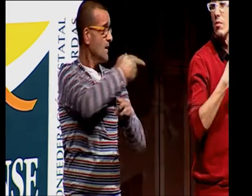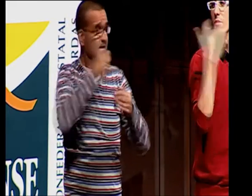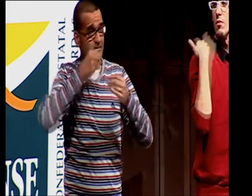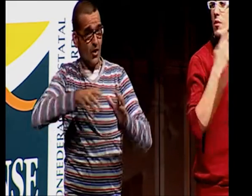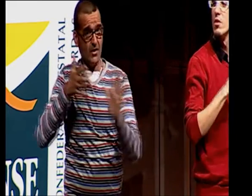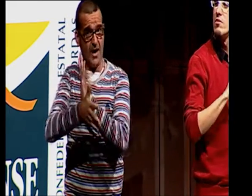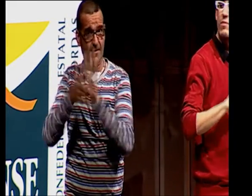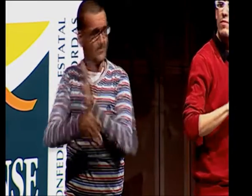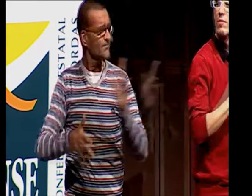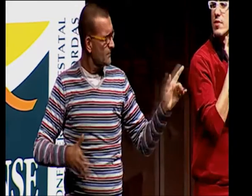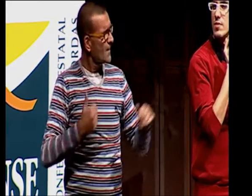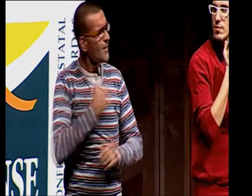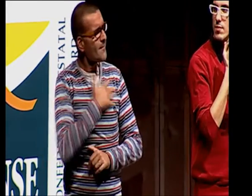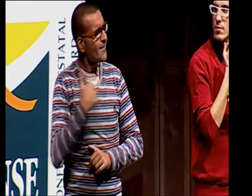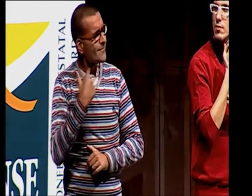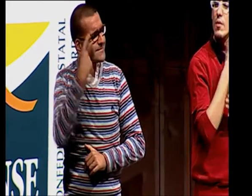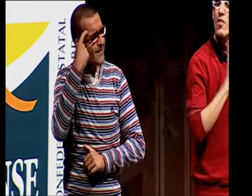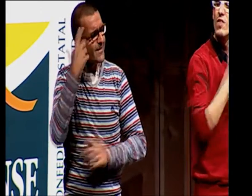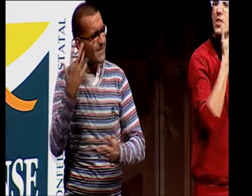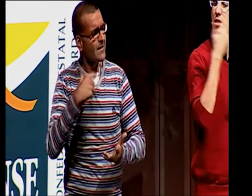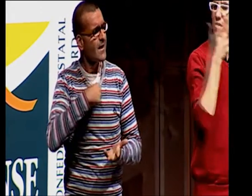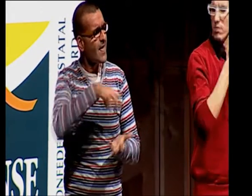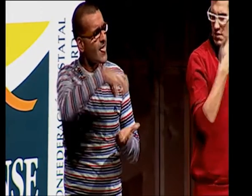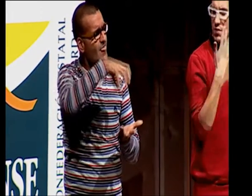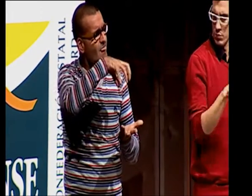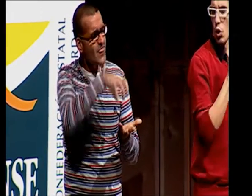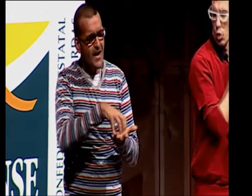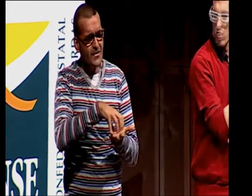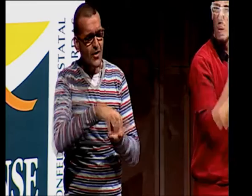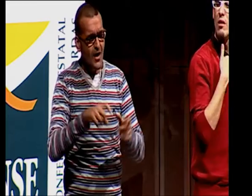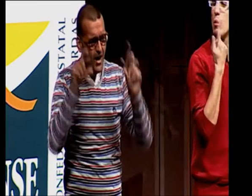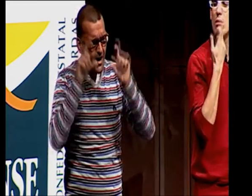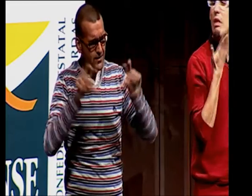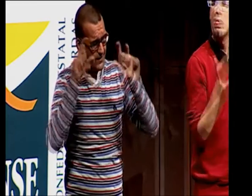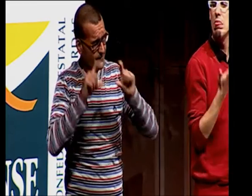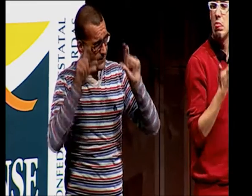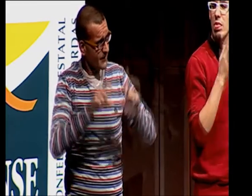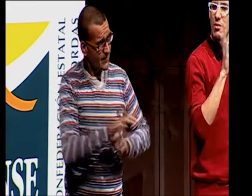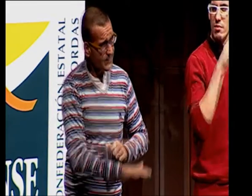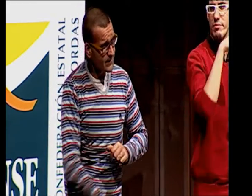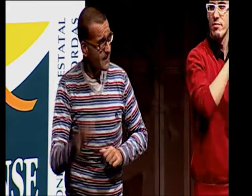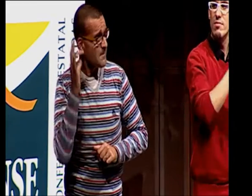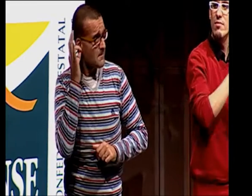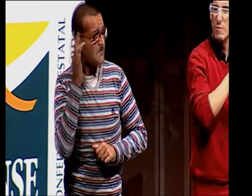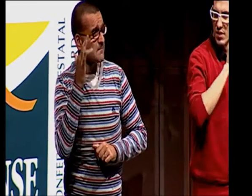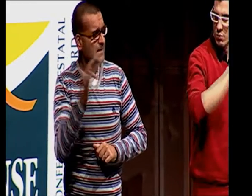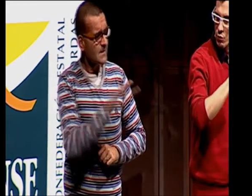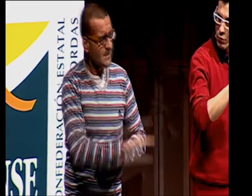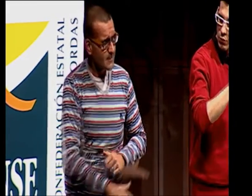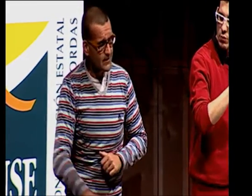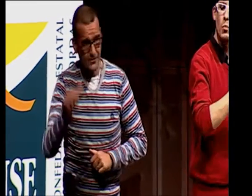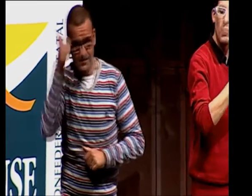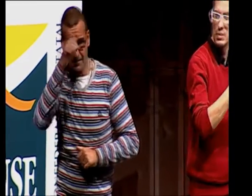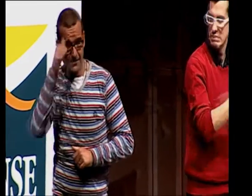Unidos un poco explicando explicaba la historia pero me gustaría saber en los centros de enseñanza